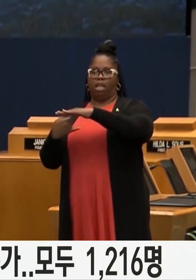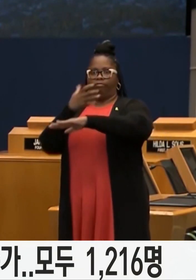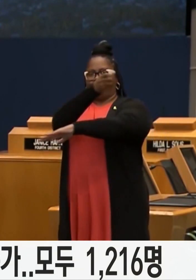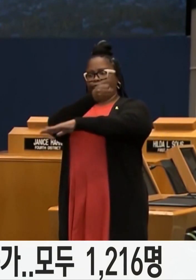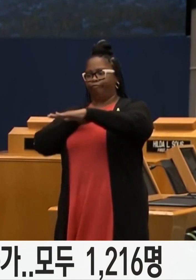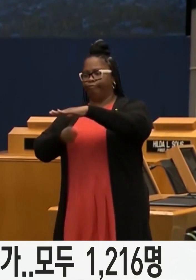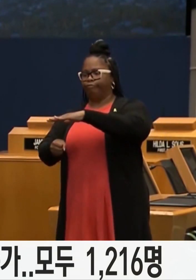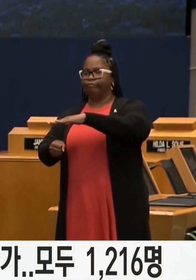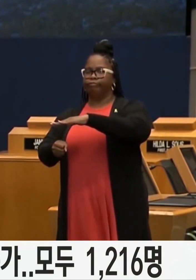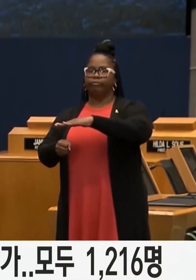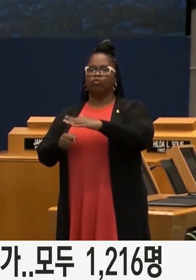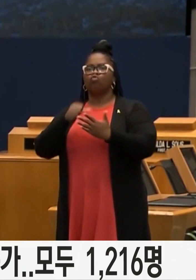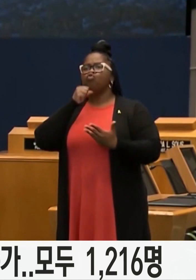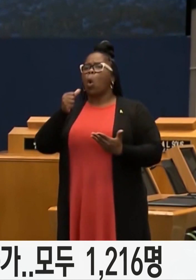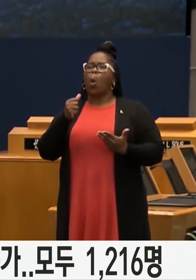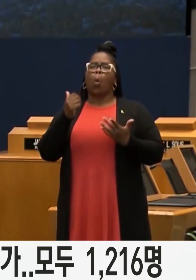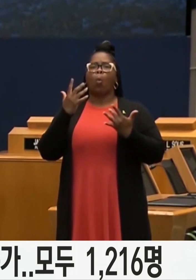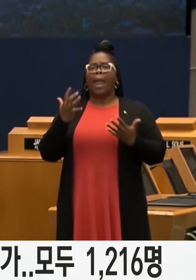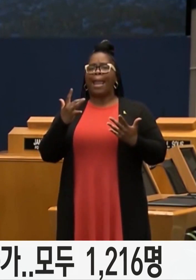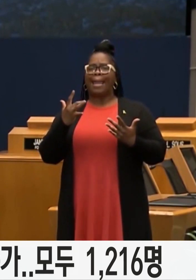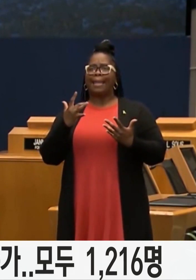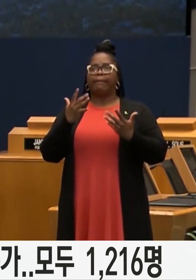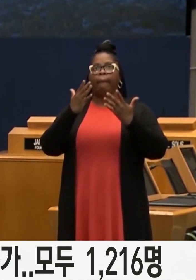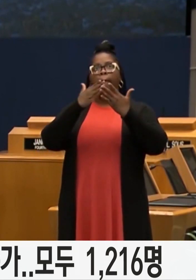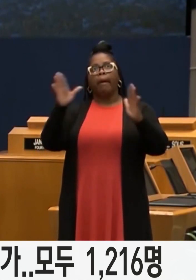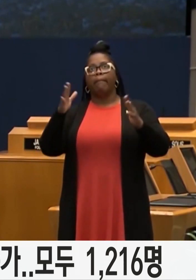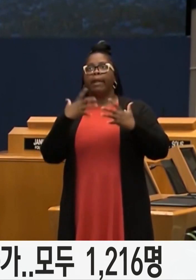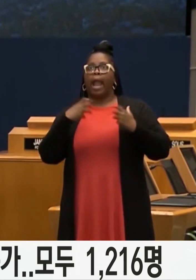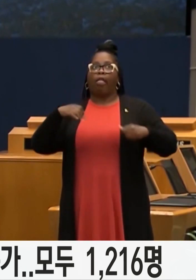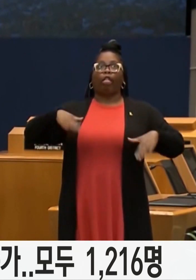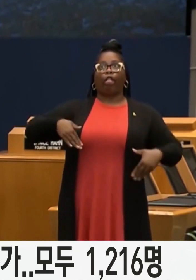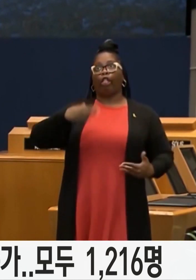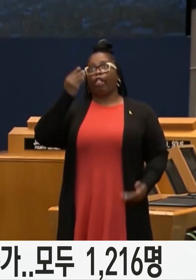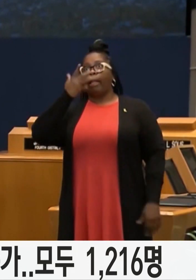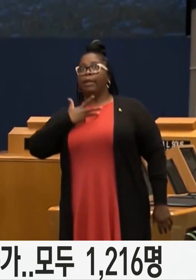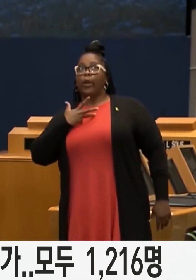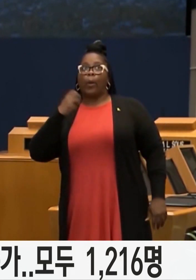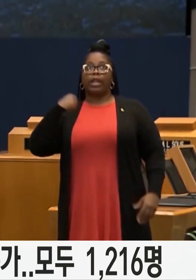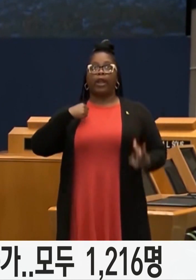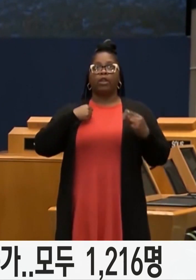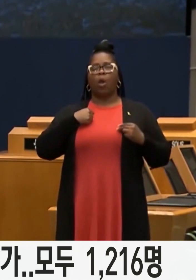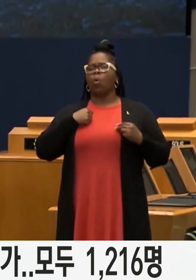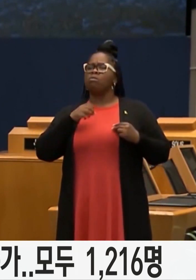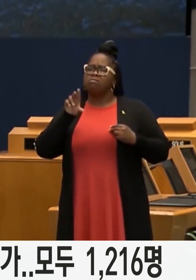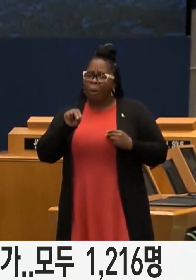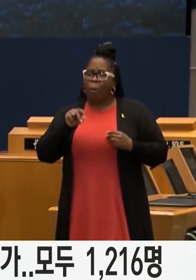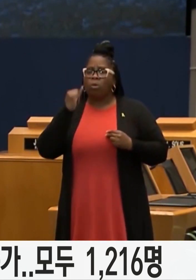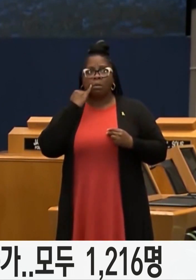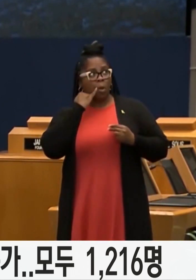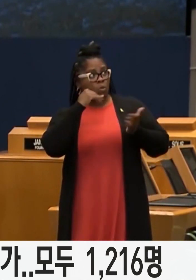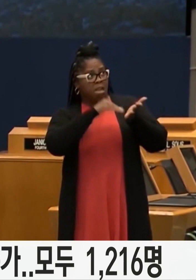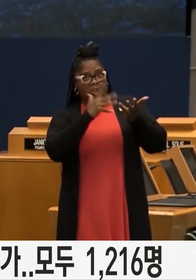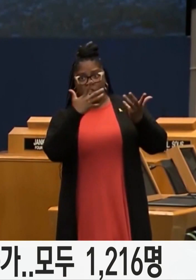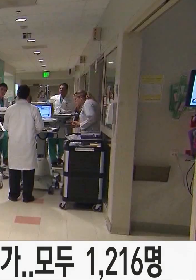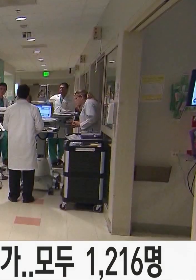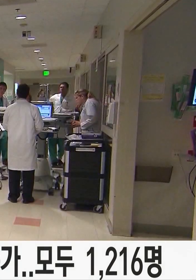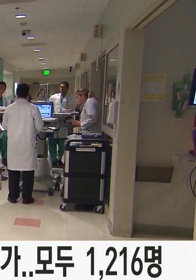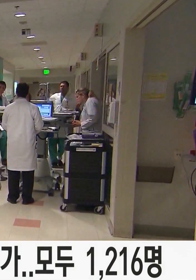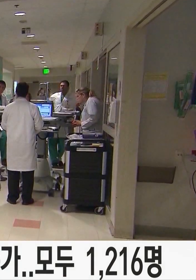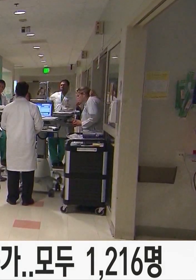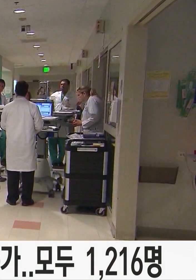신규 확진자가 발생했습니다. 현재 총 확진자 수는 모두 1216명입니다. LA 카운티